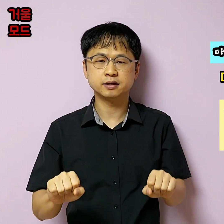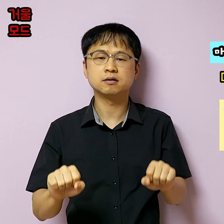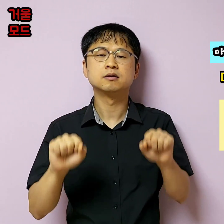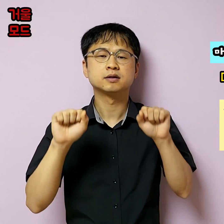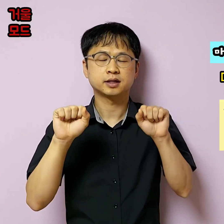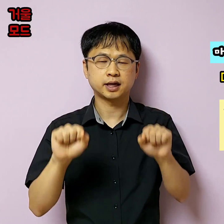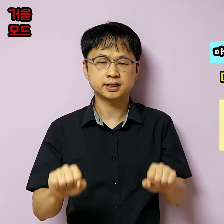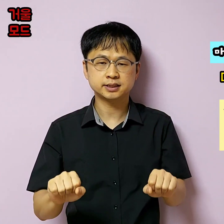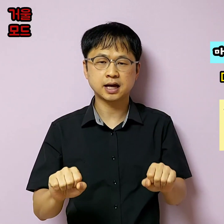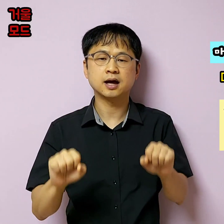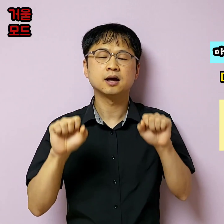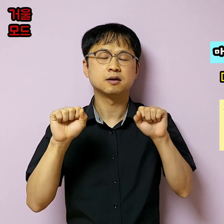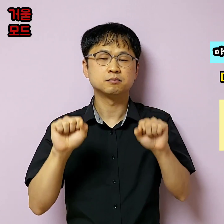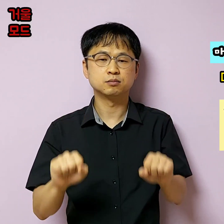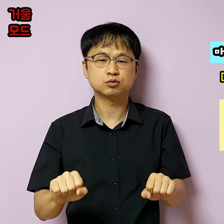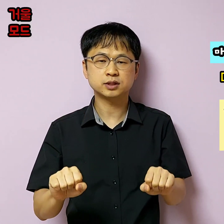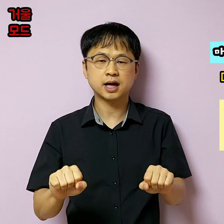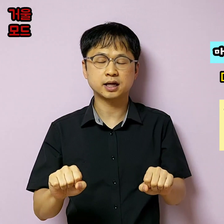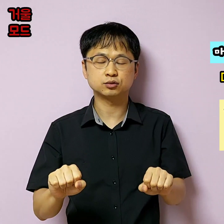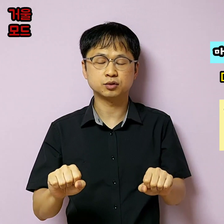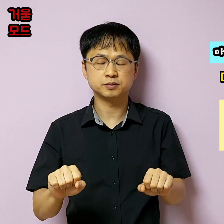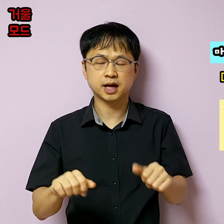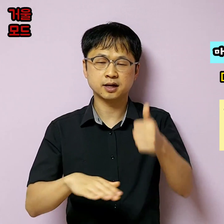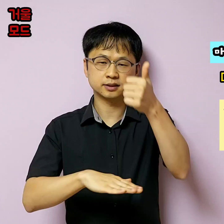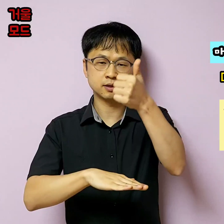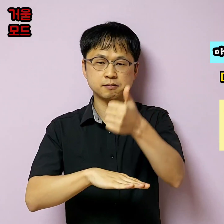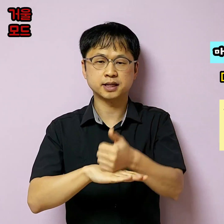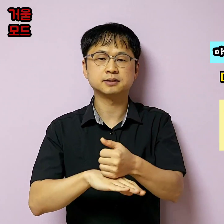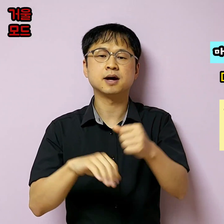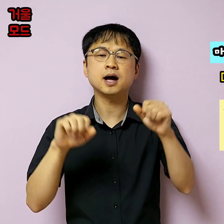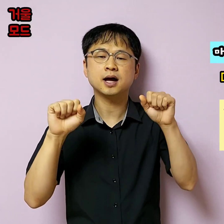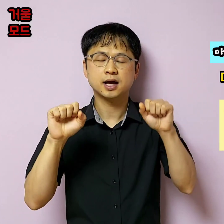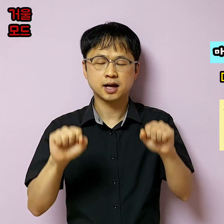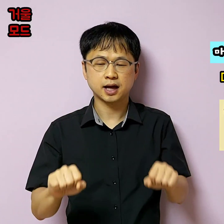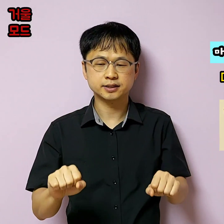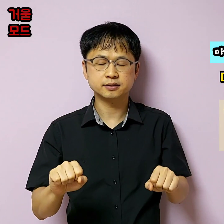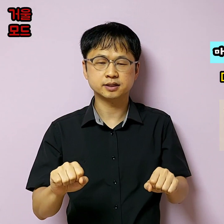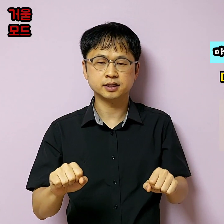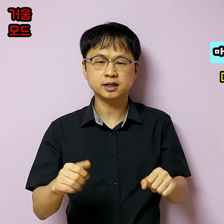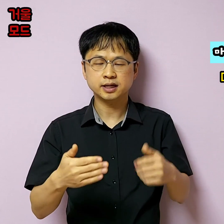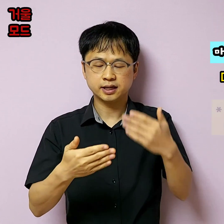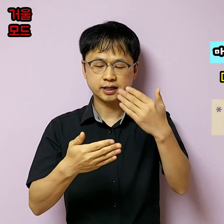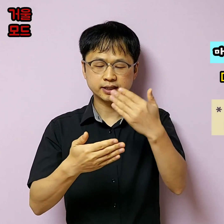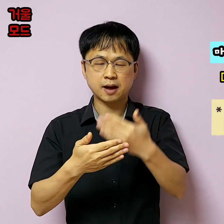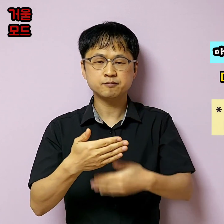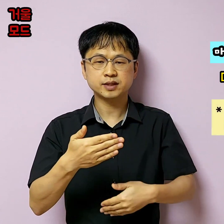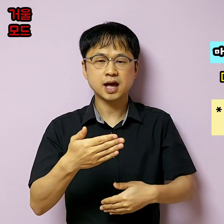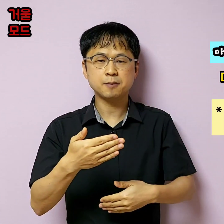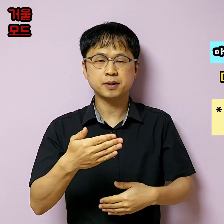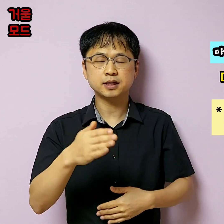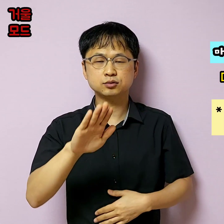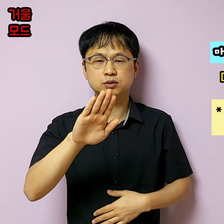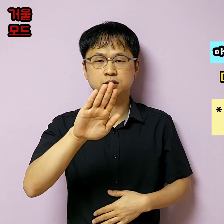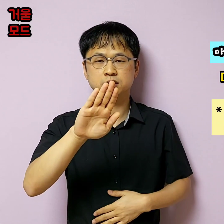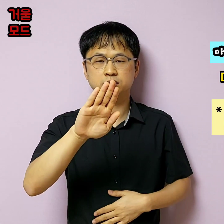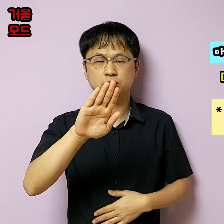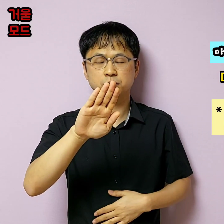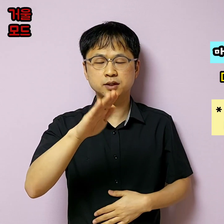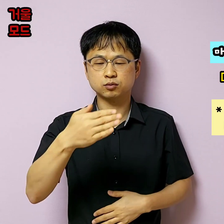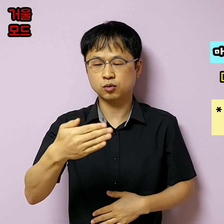안녕, 계시다, 머무르다 라는 수어입니다. 그래서 마지막 안녕이 남다, 빼다 수어는 손바닥으로